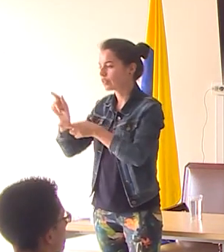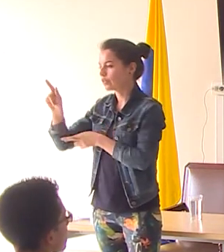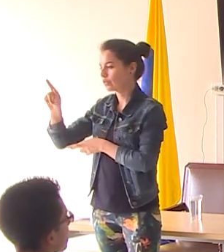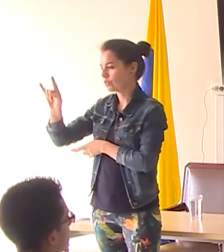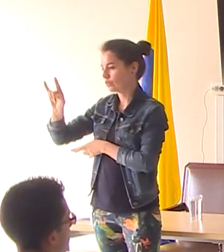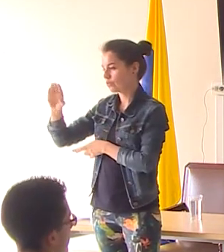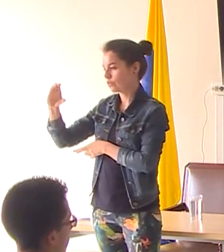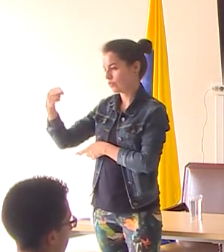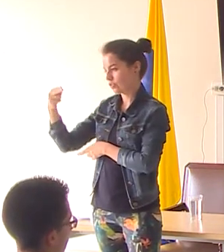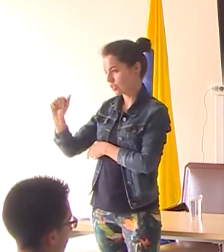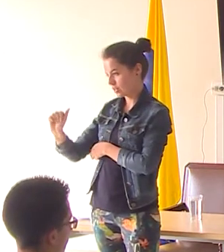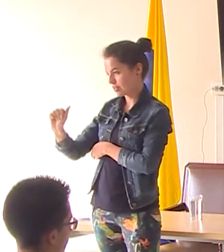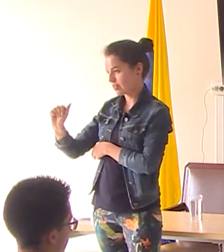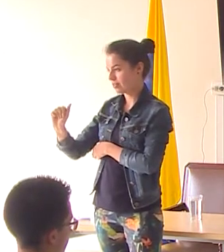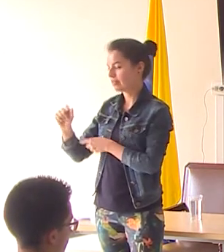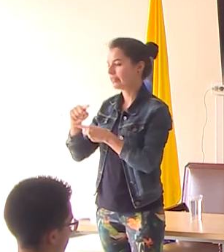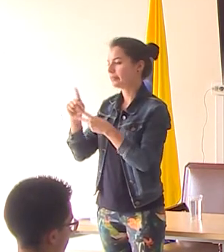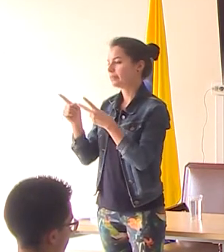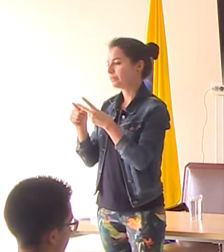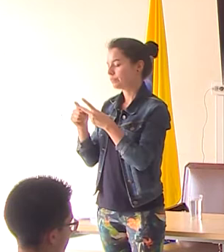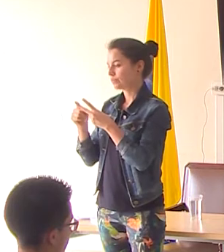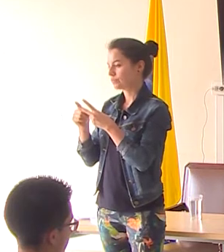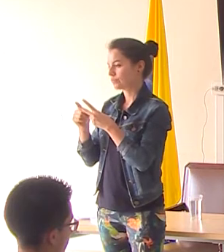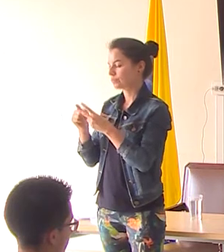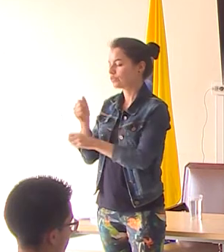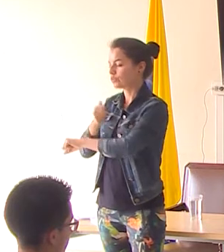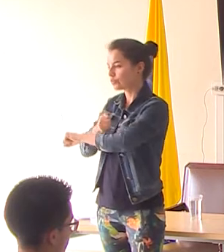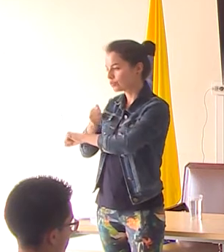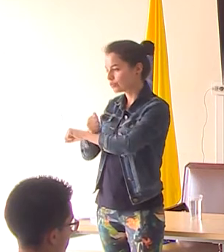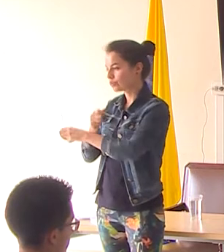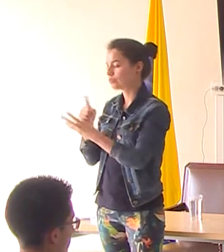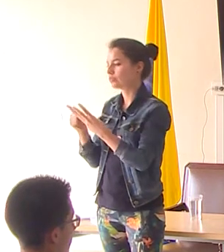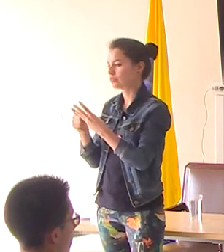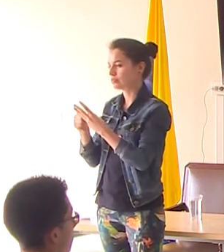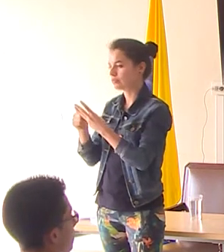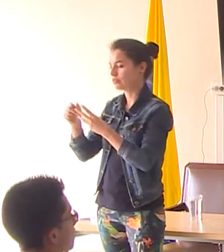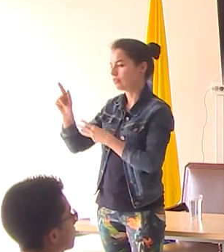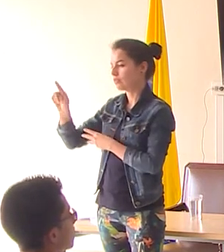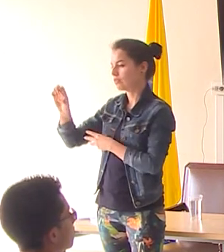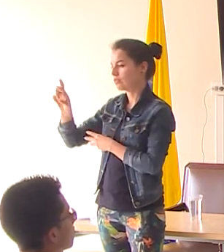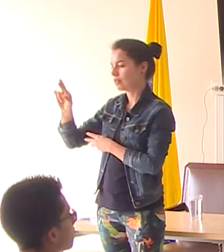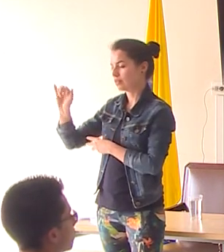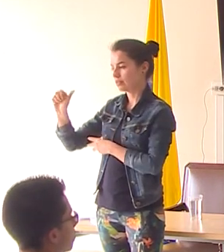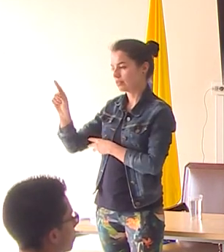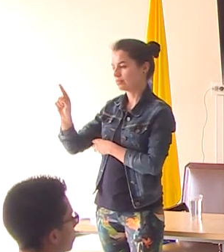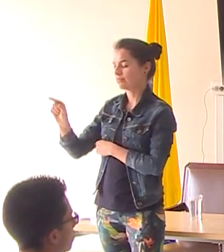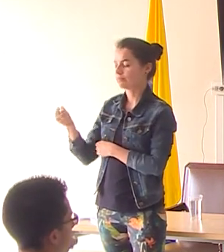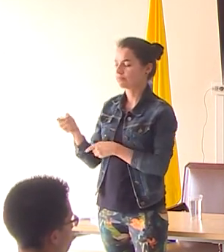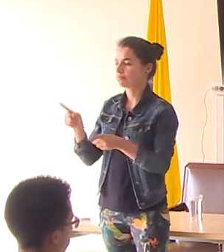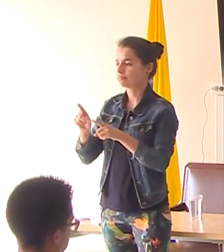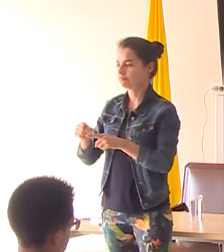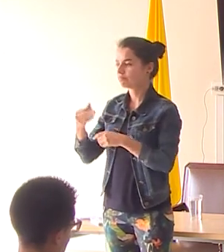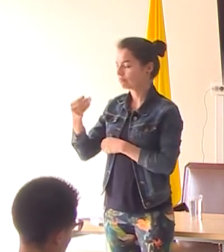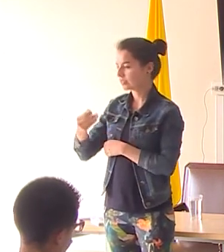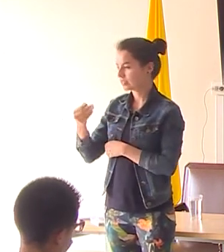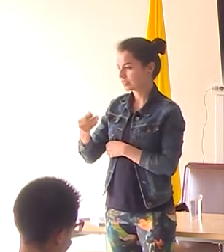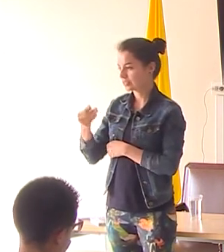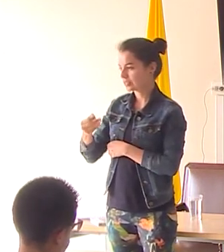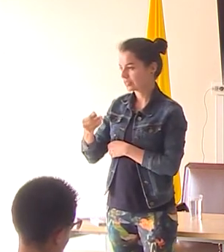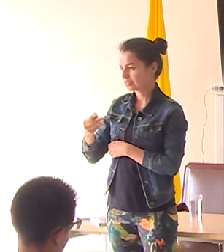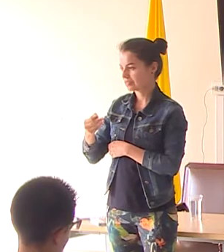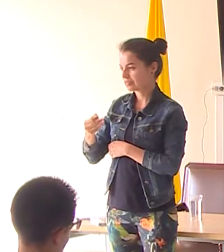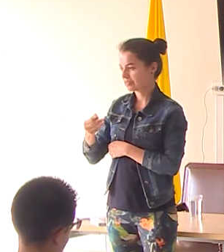activa buses y ferias en algunos suelos digamos siempre han estado contemplados como suelos de